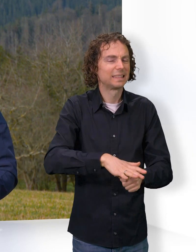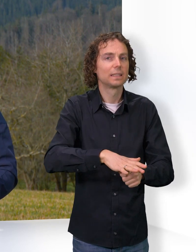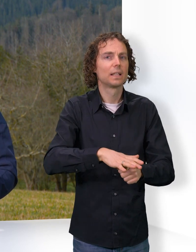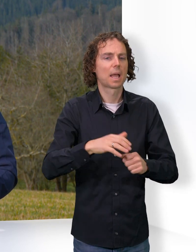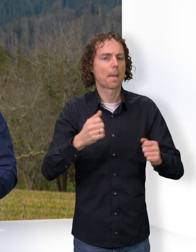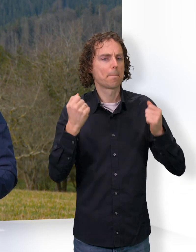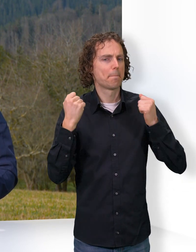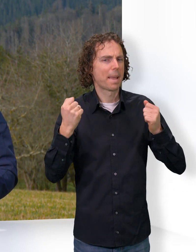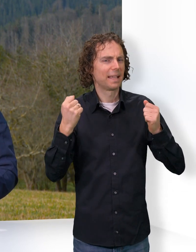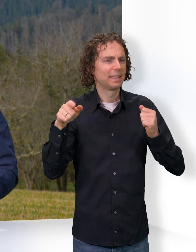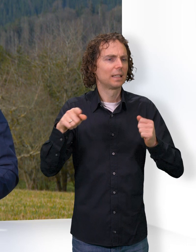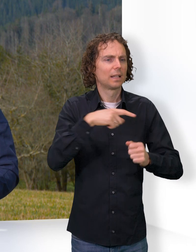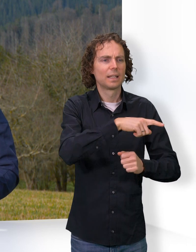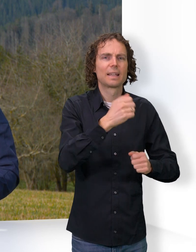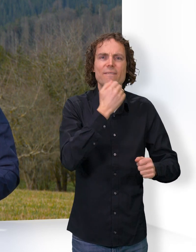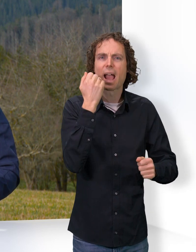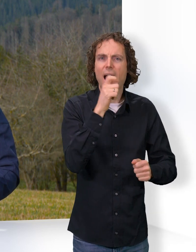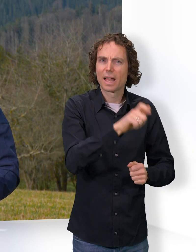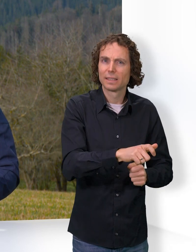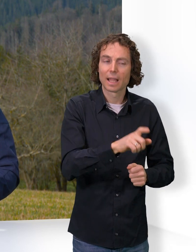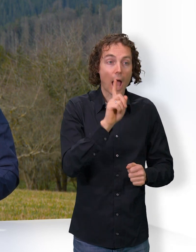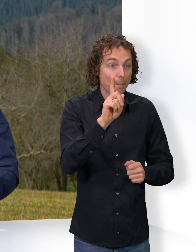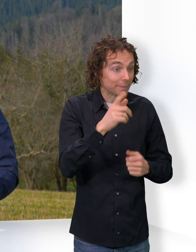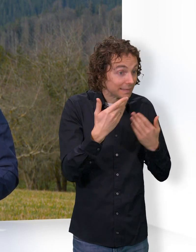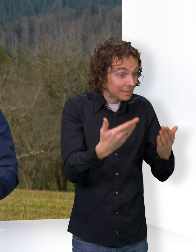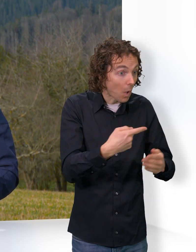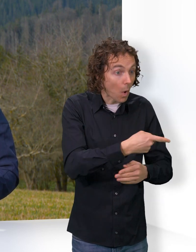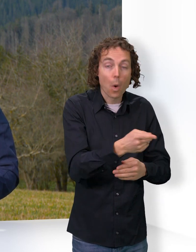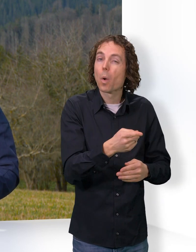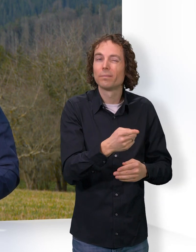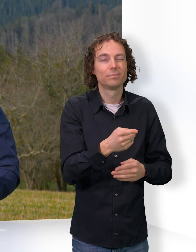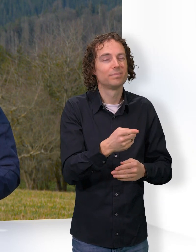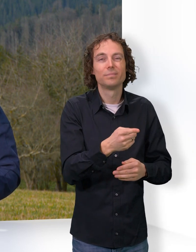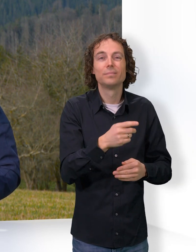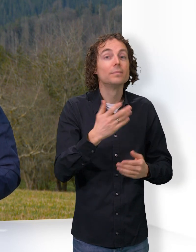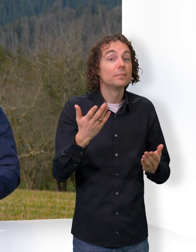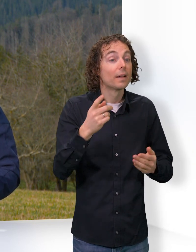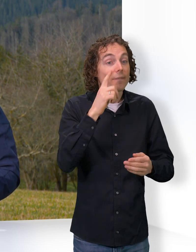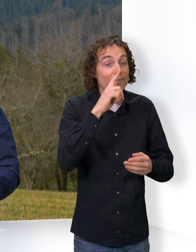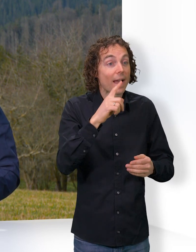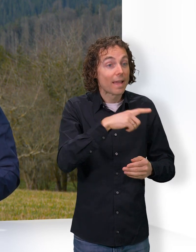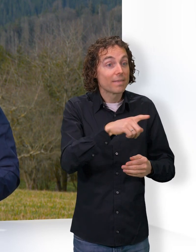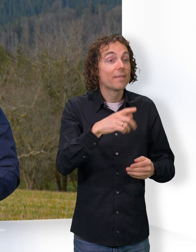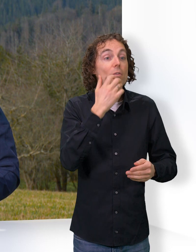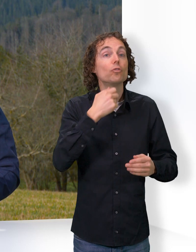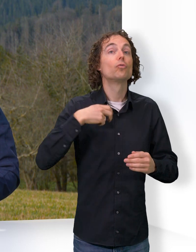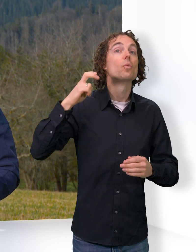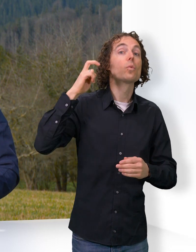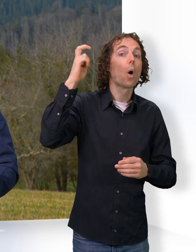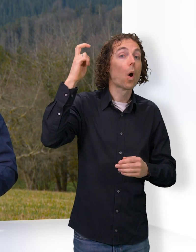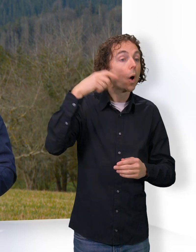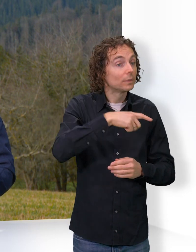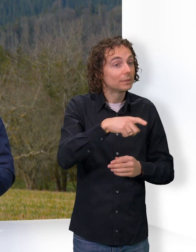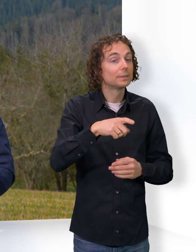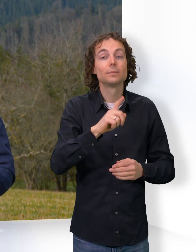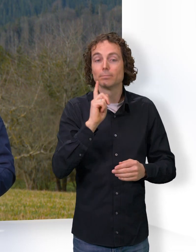ihnen Gewalt an. Aber so ist es unter euch nicht, sondern wer groß sein will unter euch, der